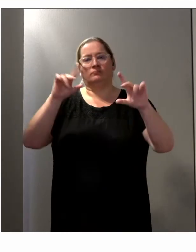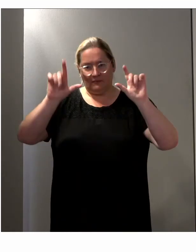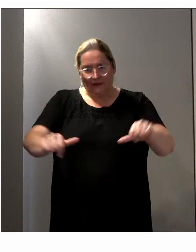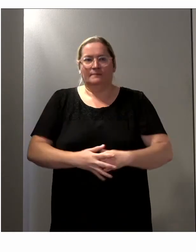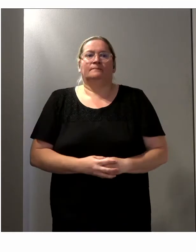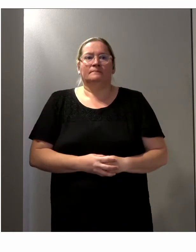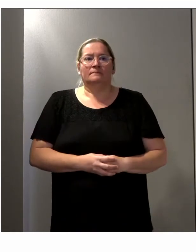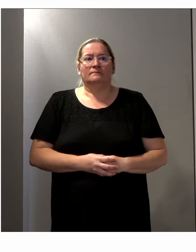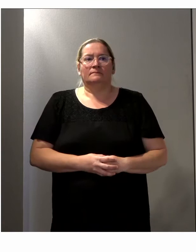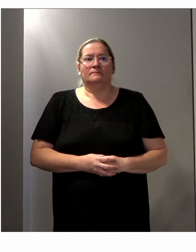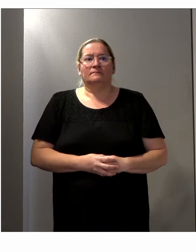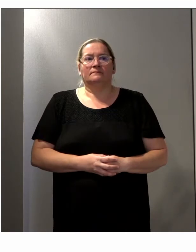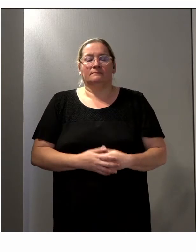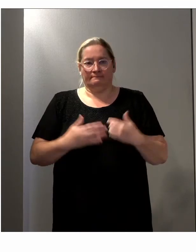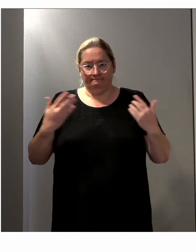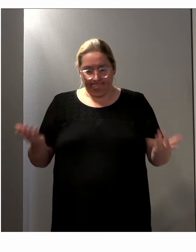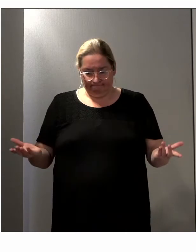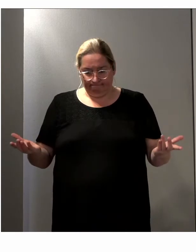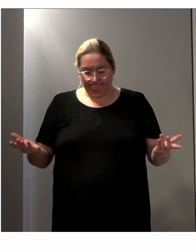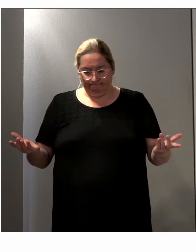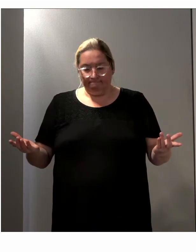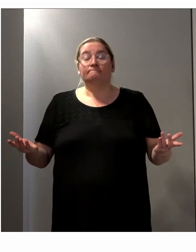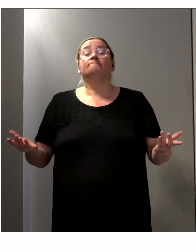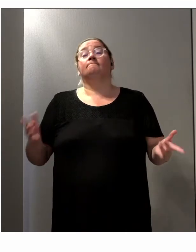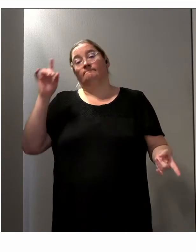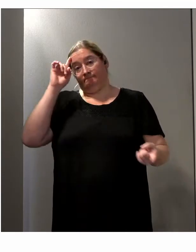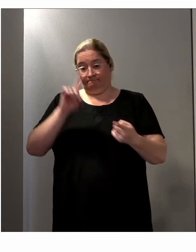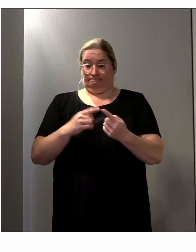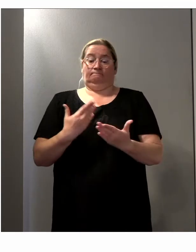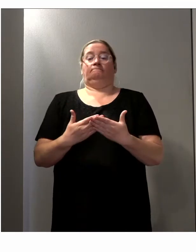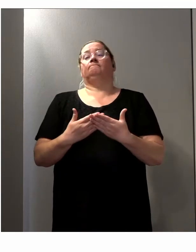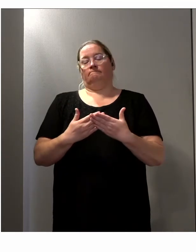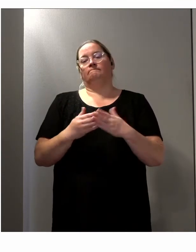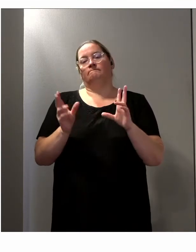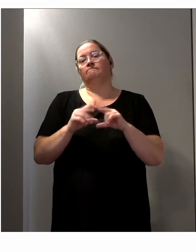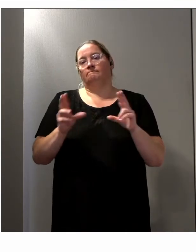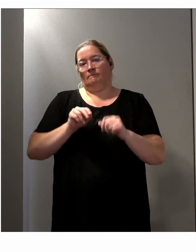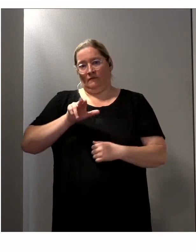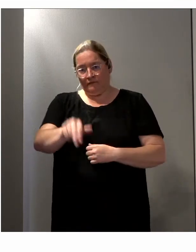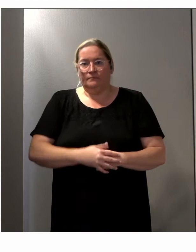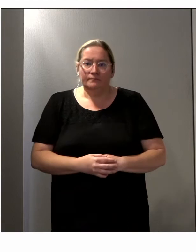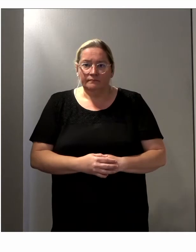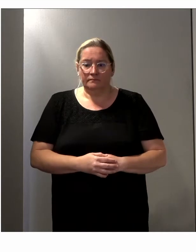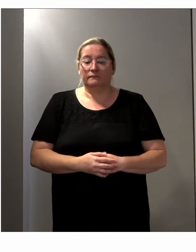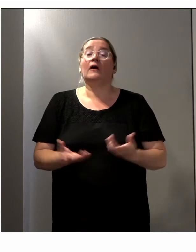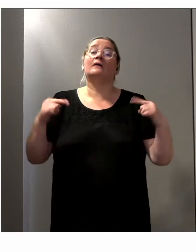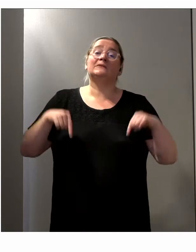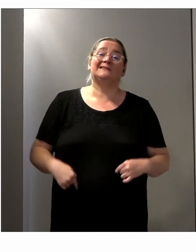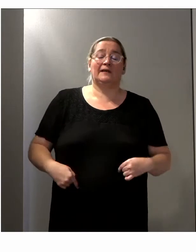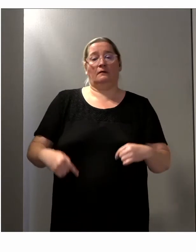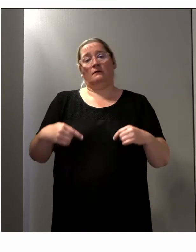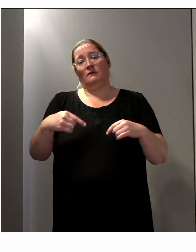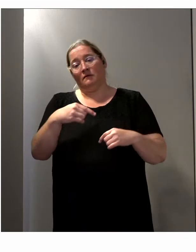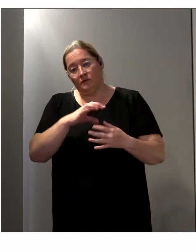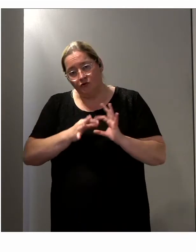pour traiter de cette question. En tant que responsable du service statistique du ministère des Solidarités et de la